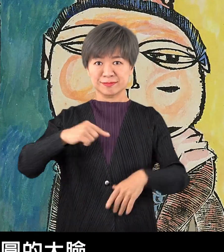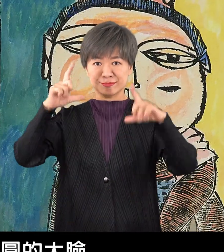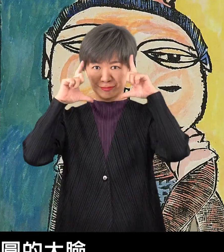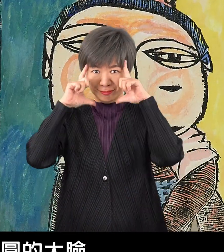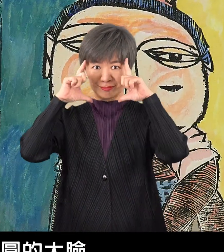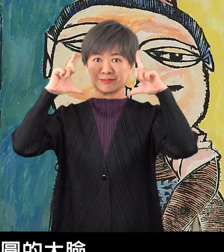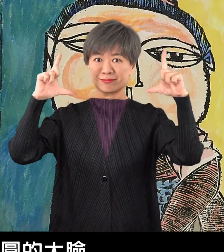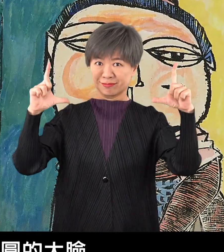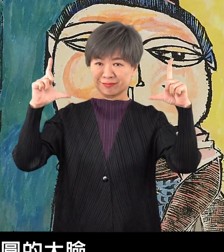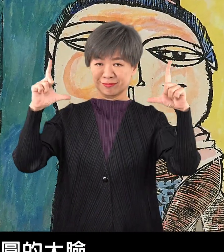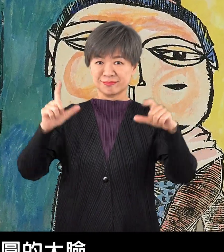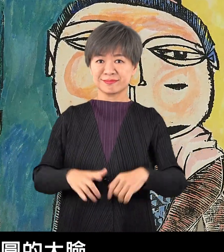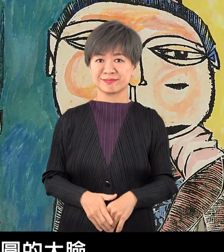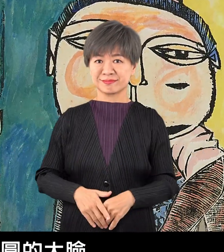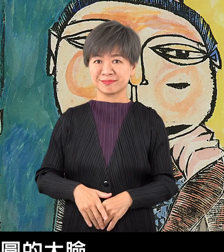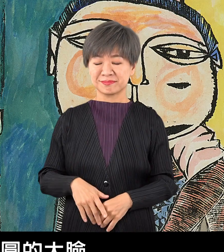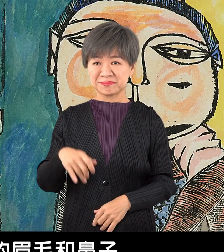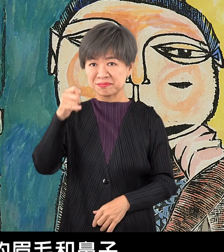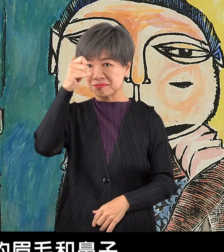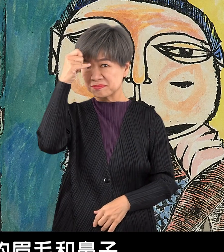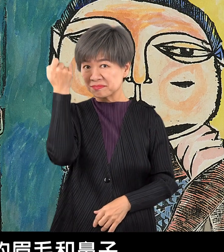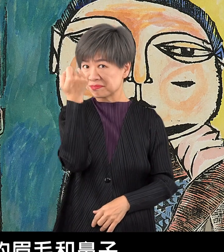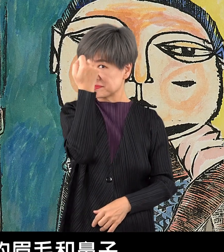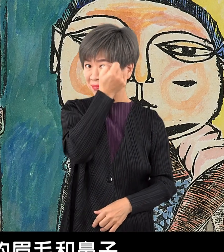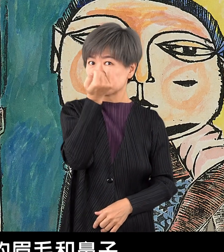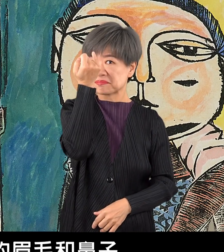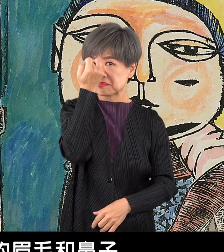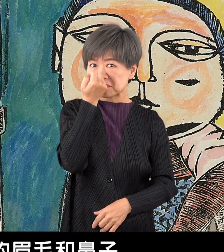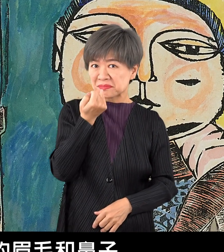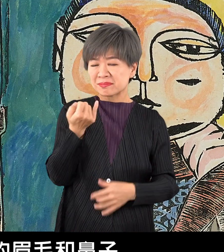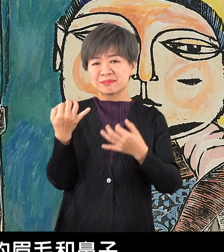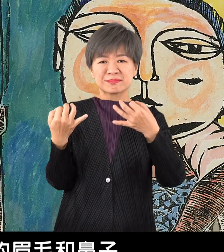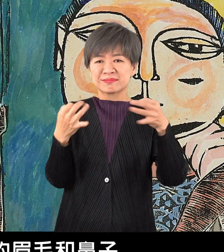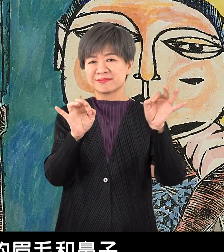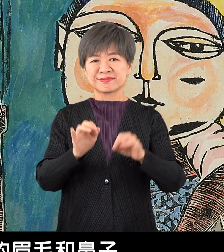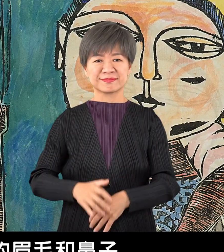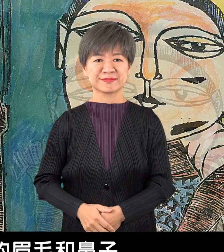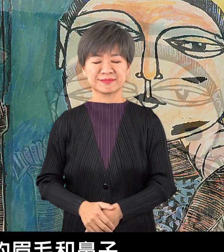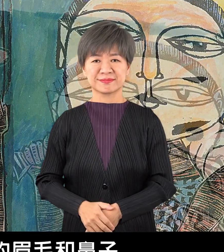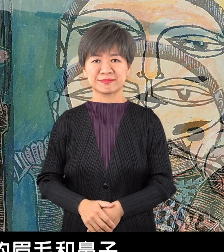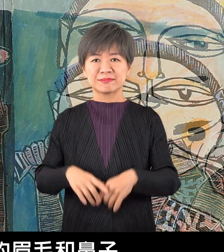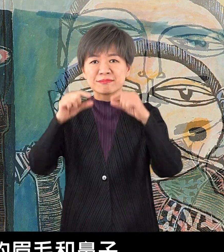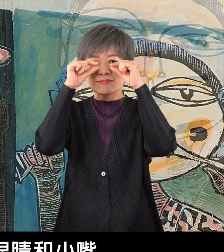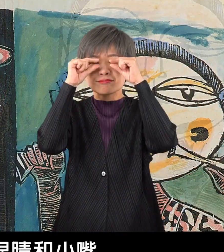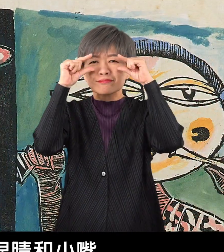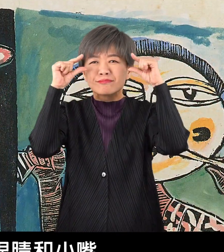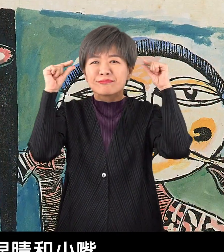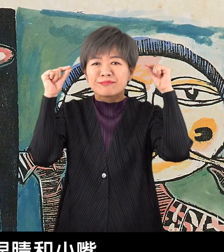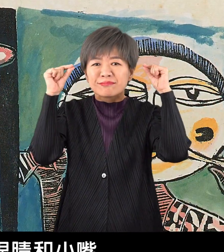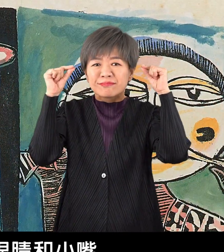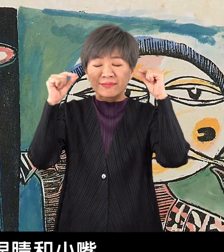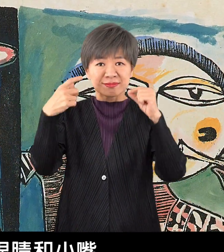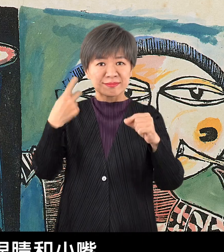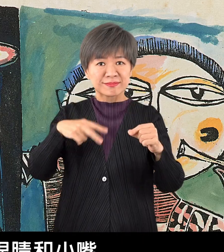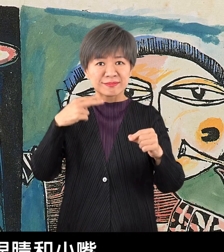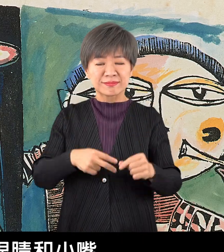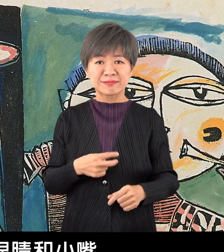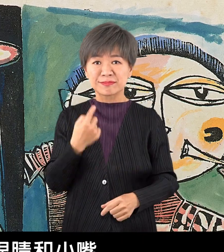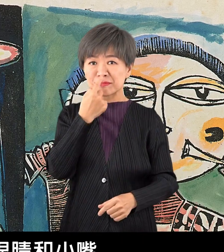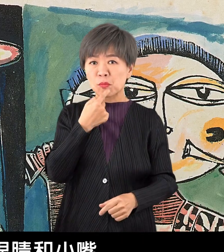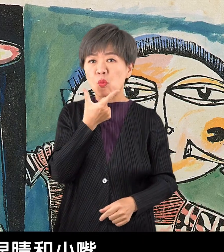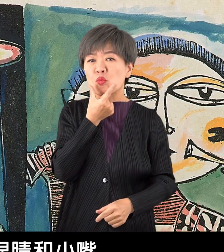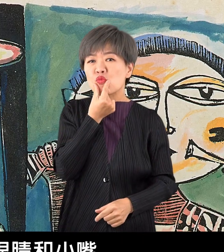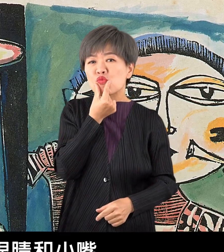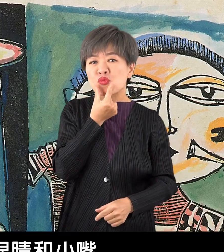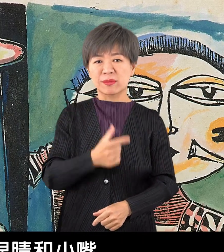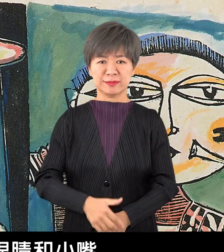他们都有圆圆的大脸，一笔线条画出的眉毛和鼻子，大而细长的眼睛